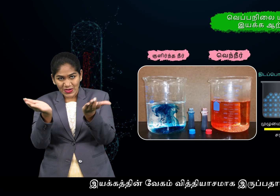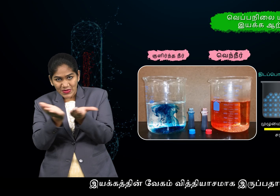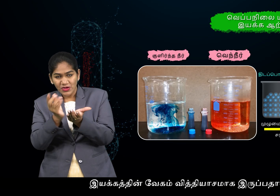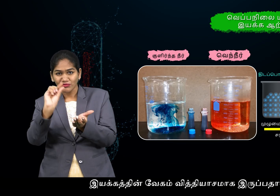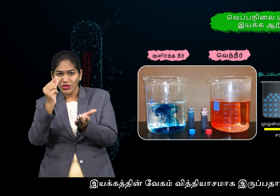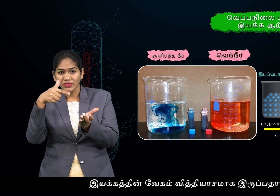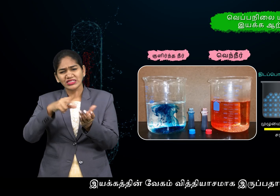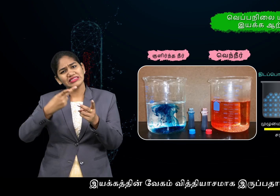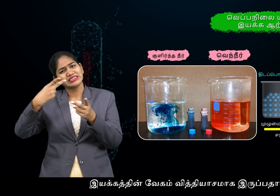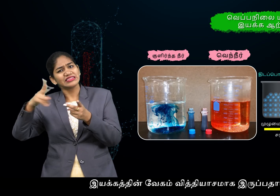இருப்பதால்